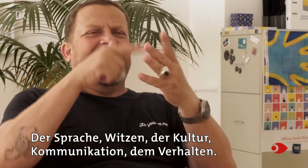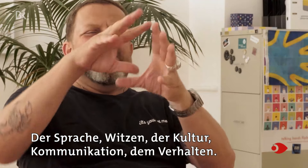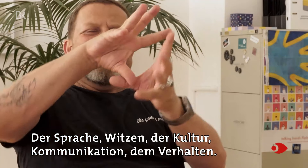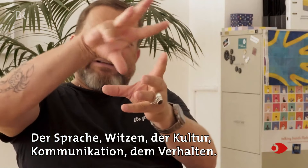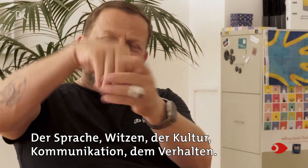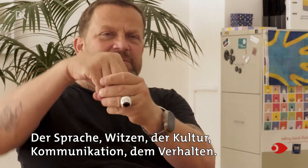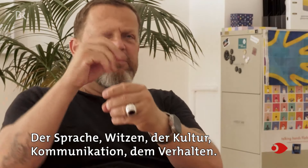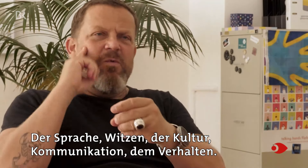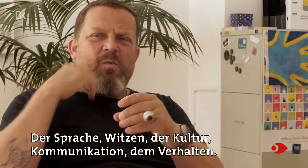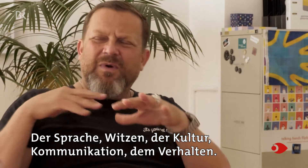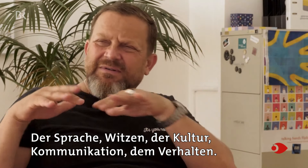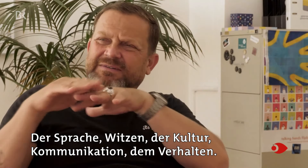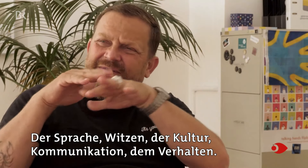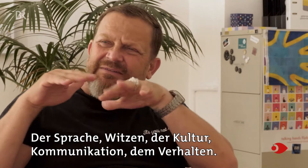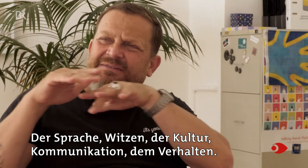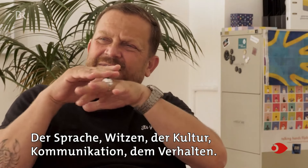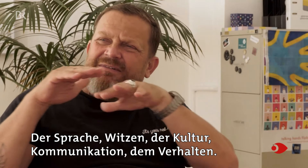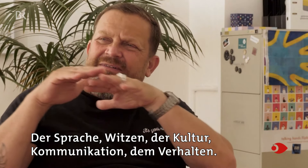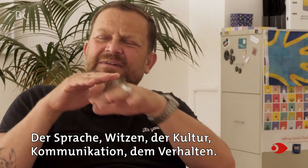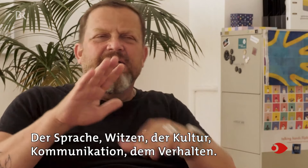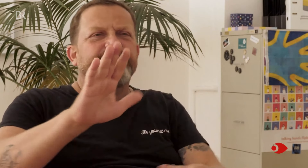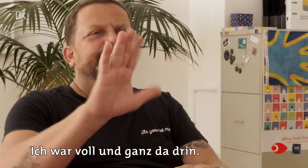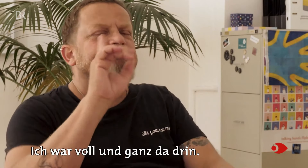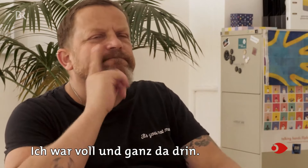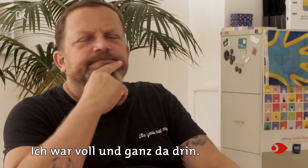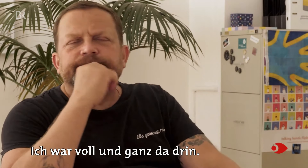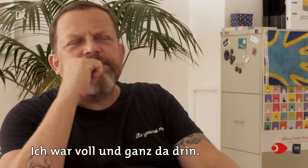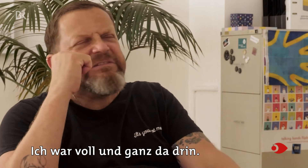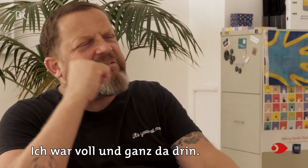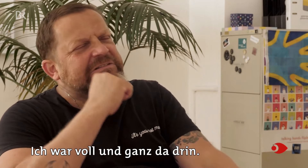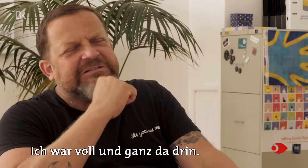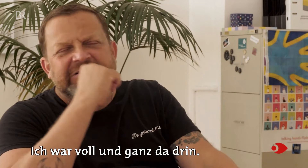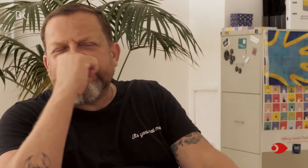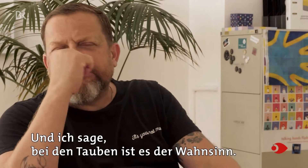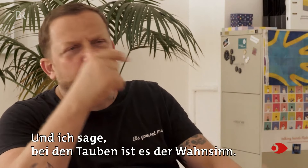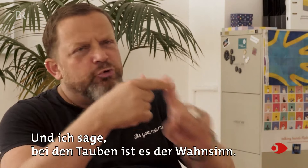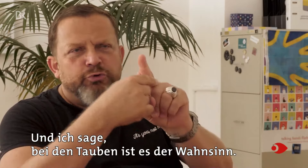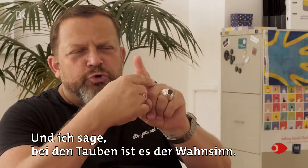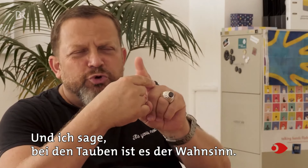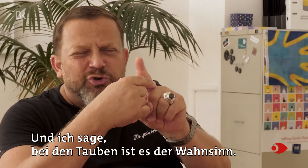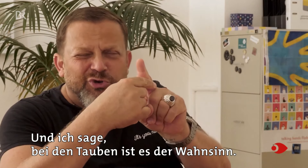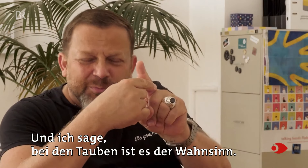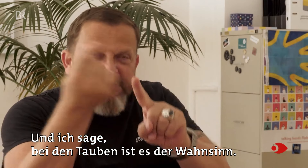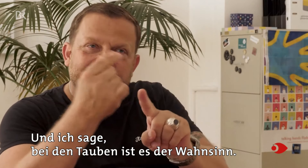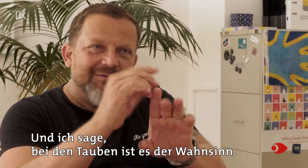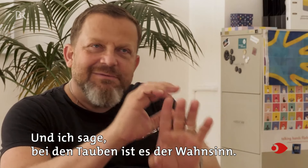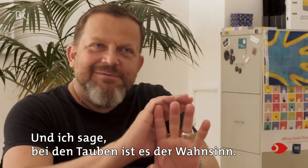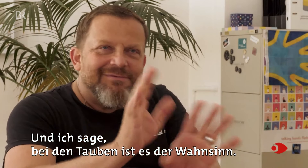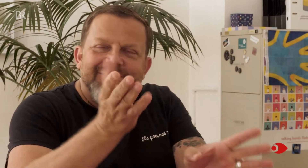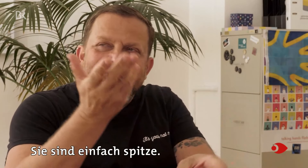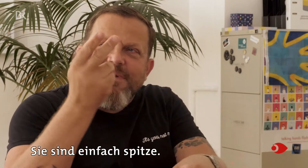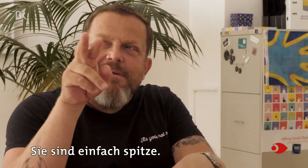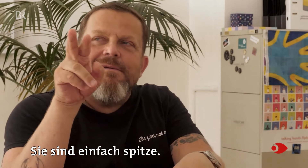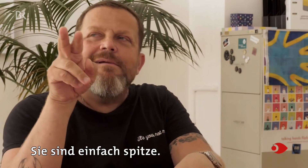Witzen, der Kultur, Kommunikation, dem Verhalten. Ich war voll und ganz da drin. Und ich sage, bei den Tauben ist es der Wahnsinn. Sie sind einfach